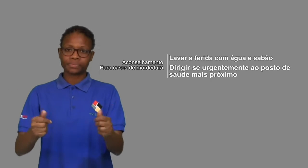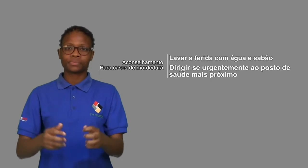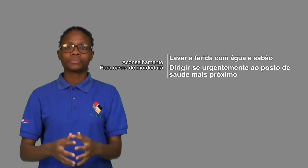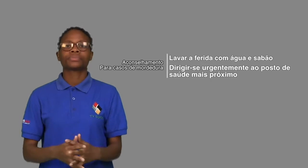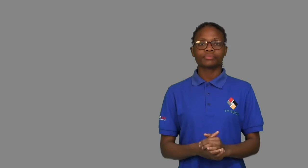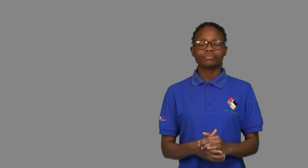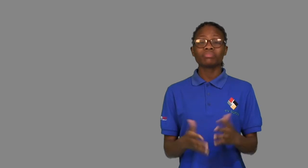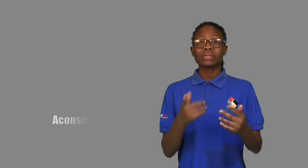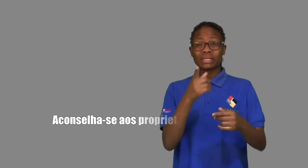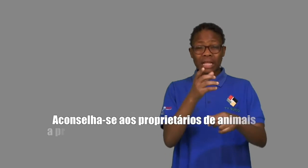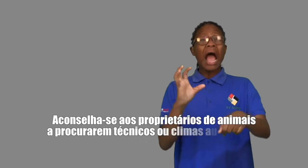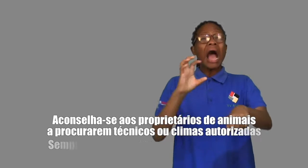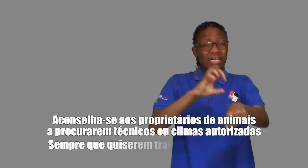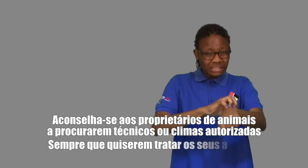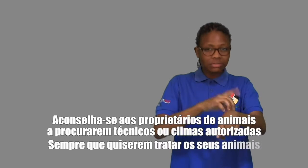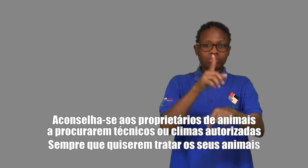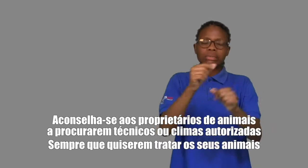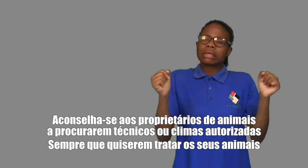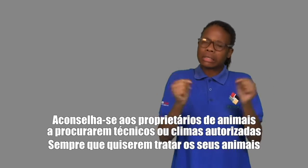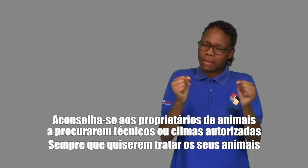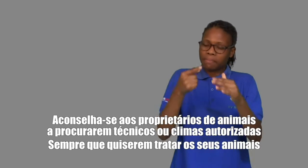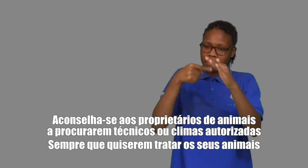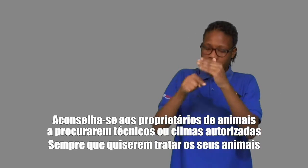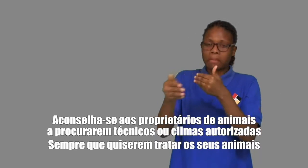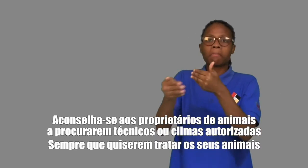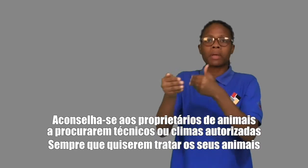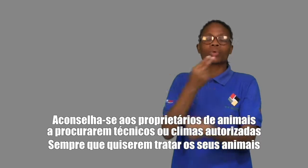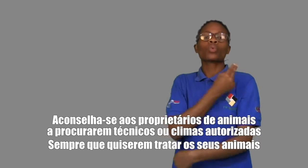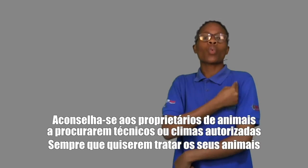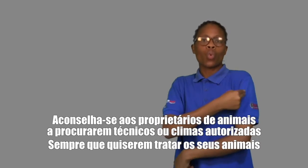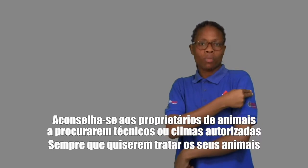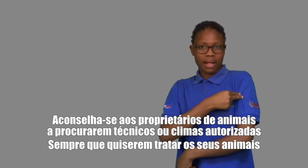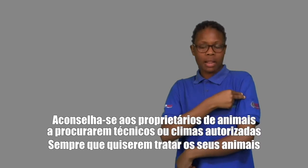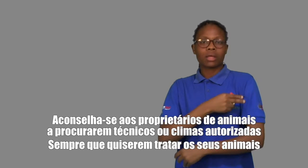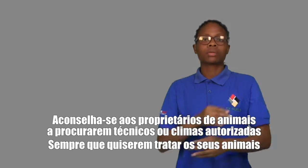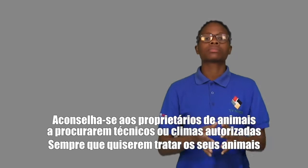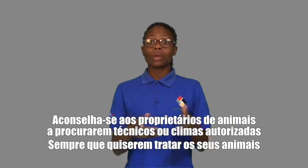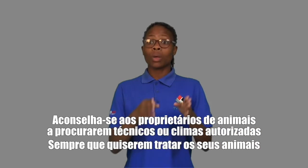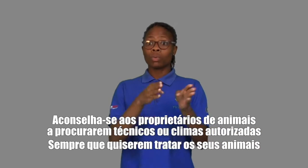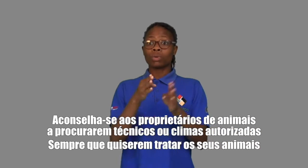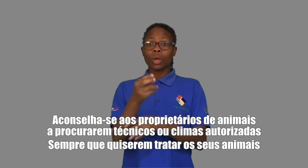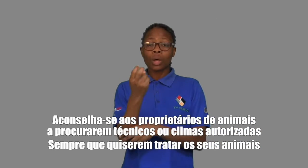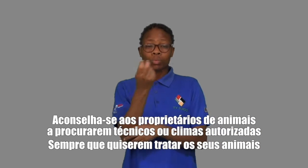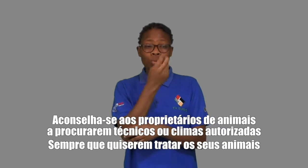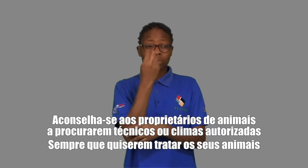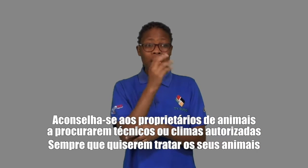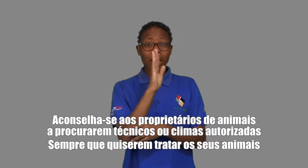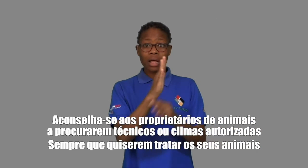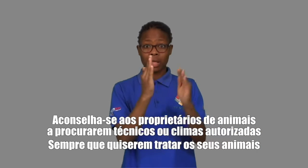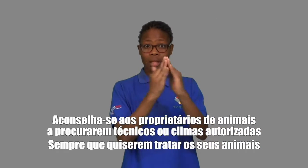posto de saúde mais próximo. Aconselha-se igualmente aos proprietários de animais a procurarem técnicos